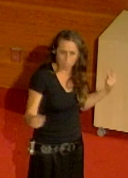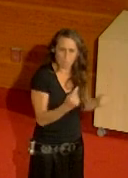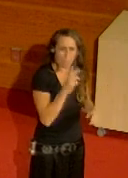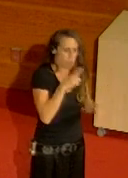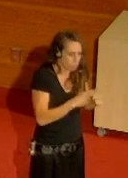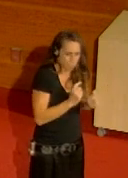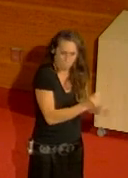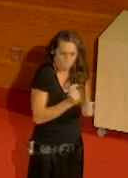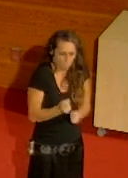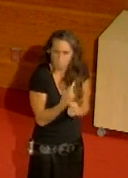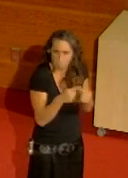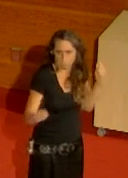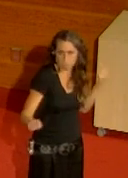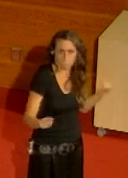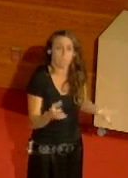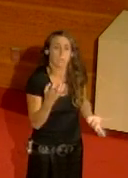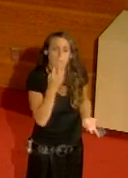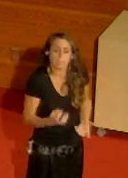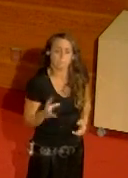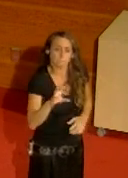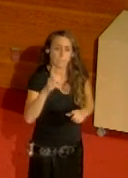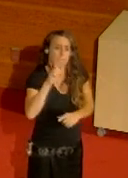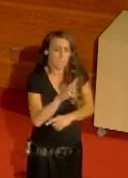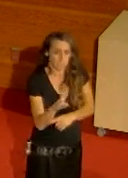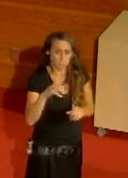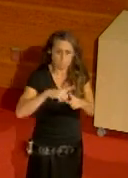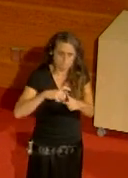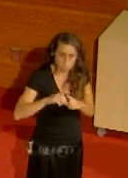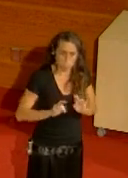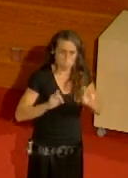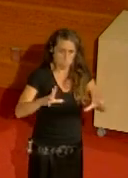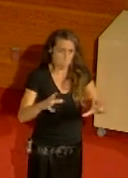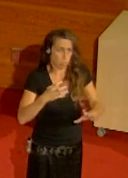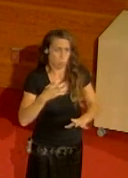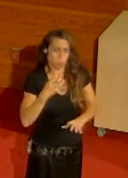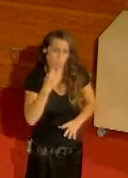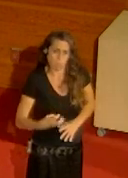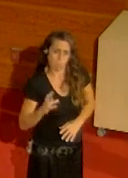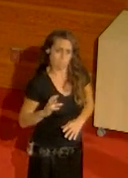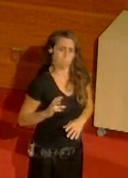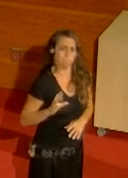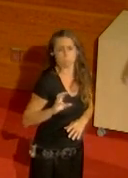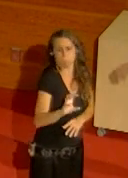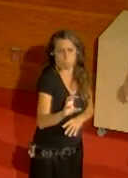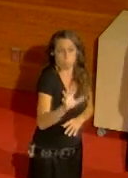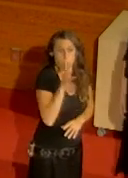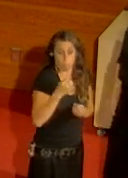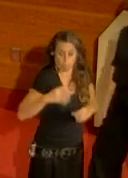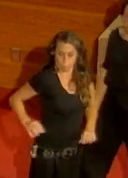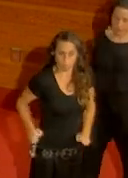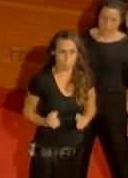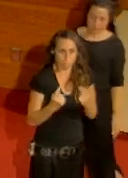para los israelíes el 14 de mayo el 48 fue la independencia del pueblo de Israel porque por primera vez en la historia